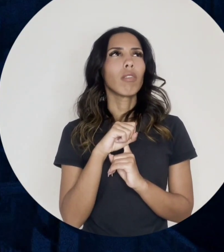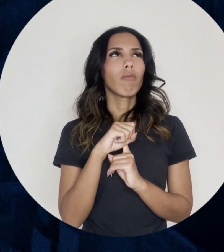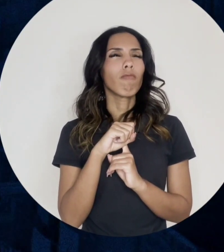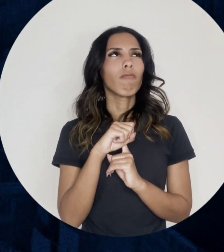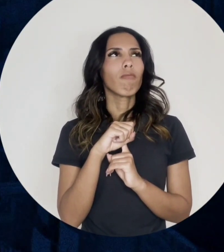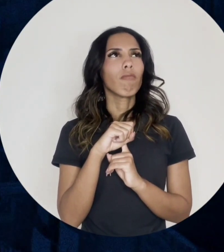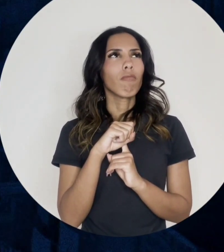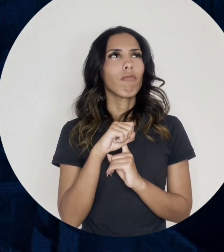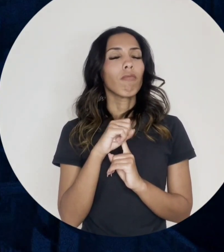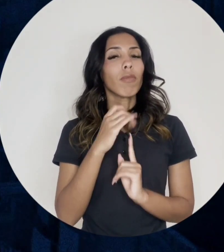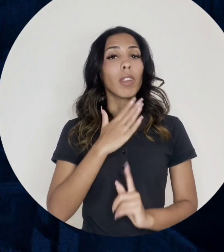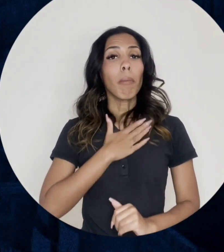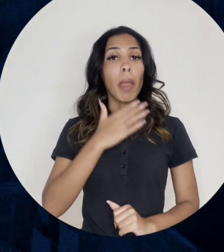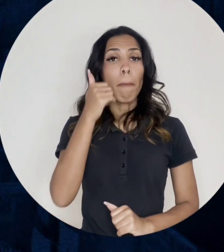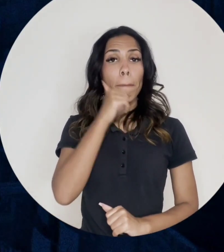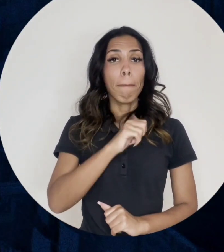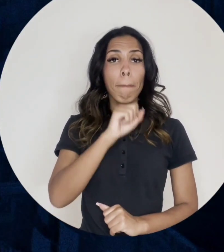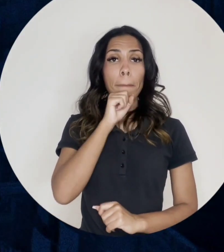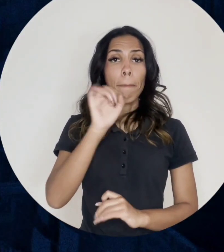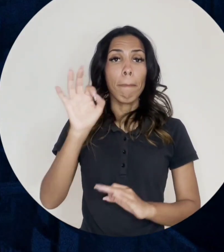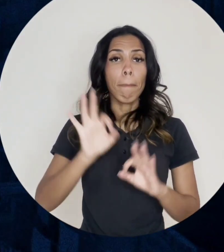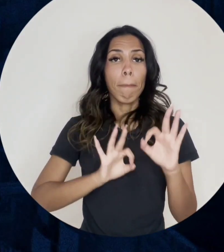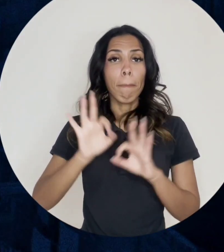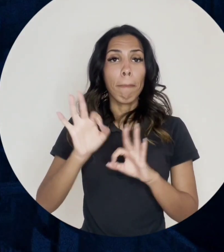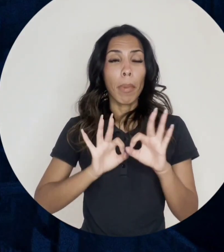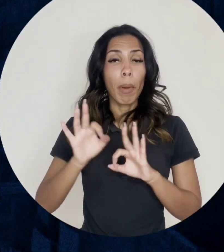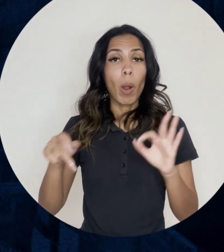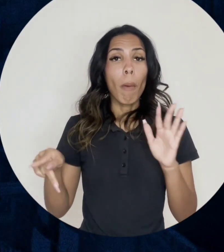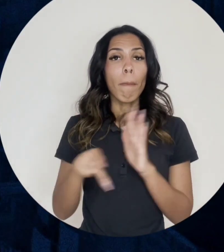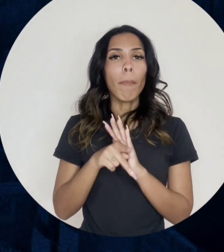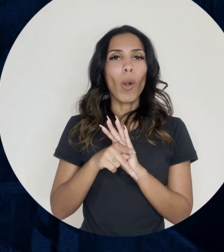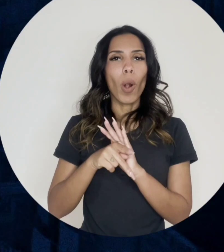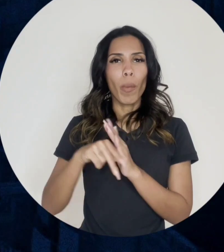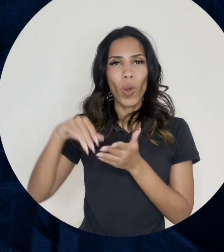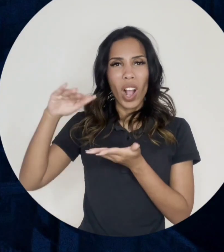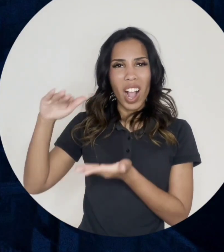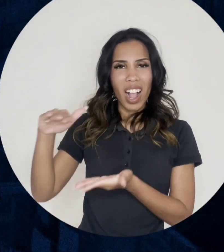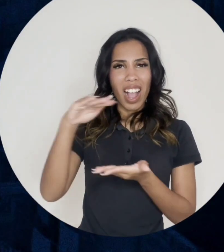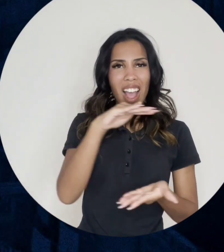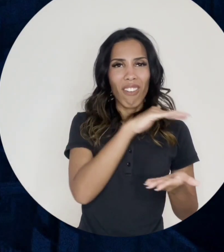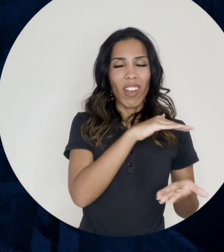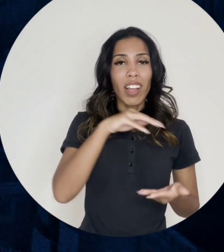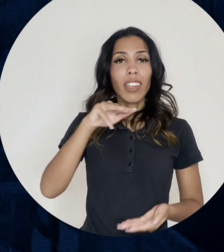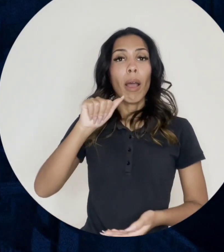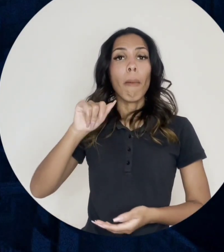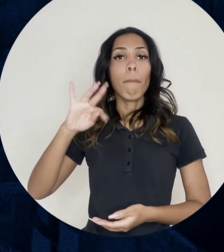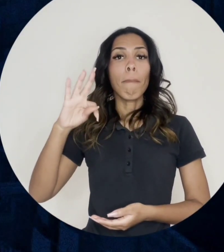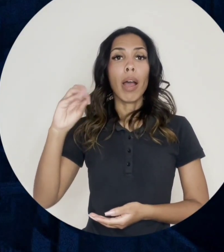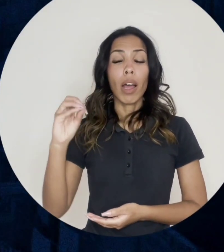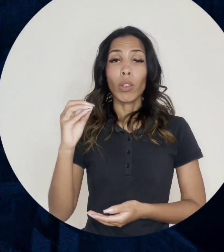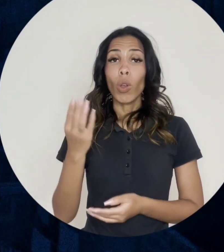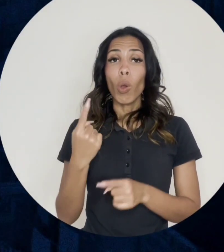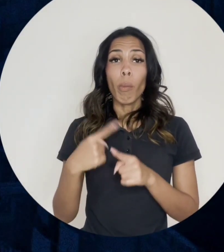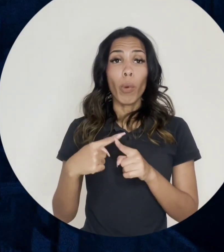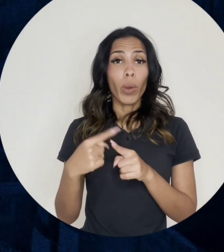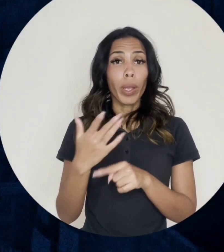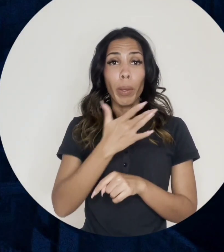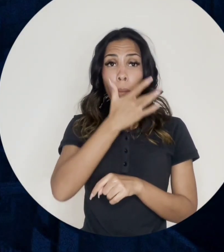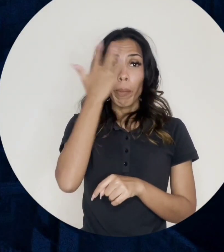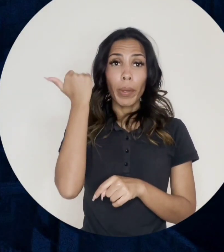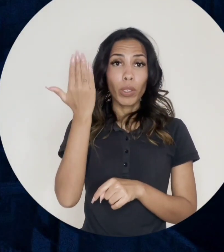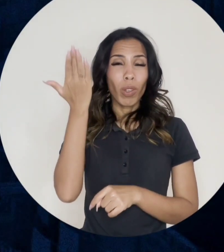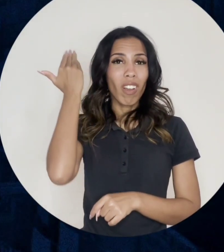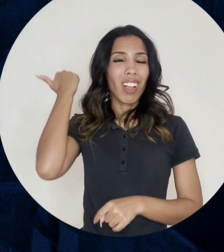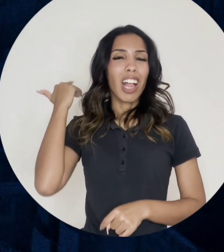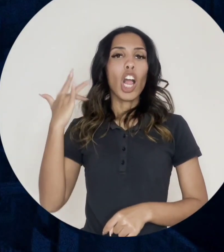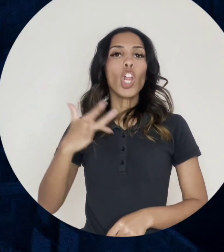já com a minha mãe preparando as garrafadas de mato, né, para as pessoas que antigamente não se falava pessoa com tuberculose,